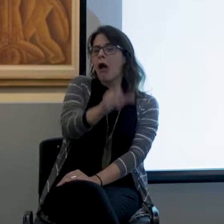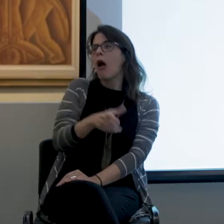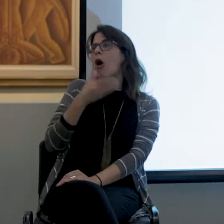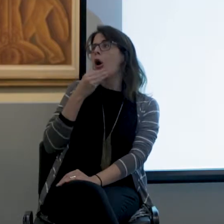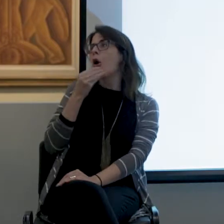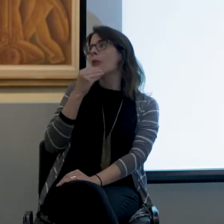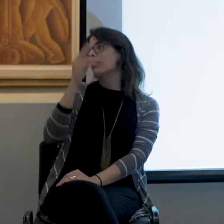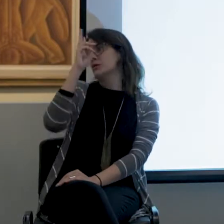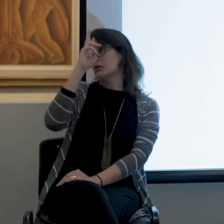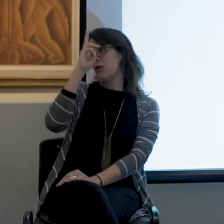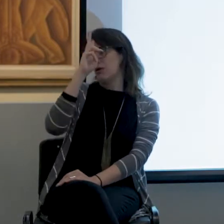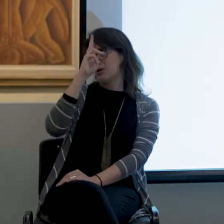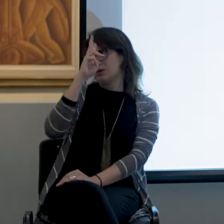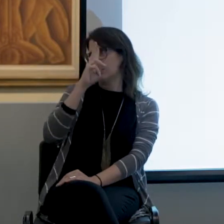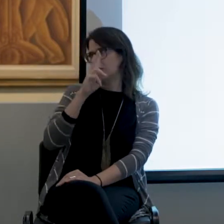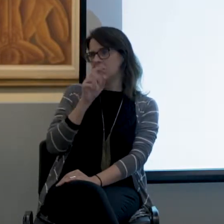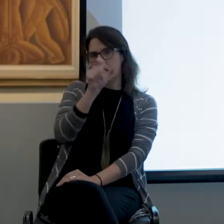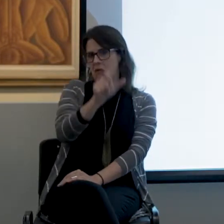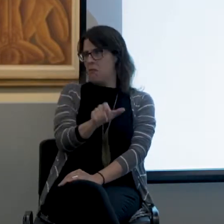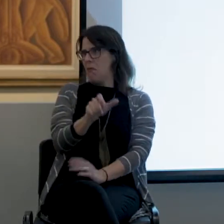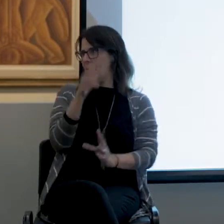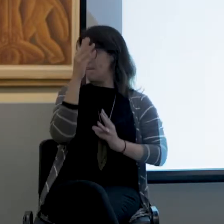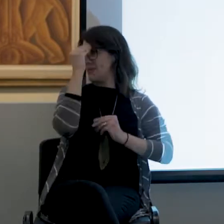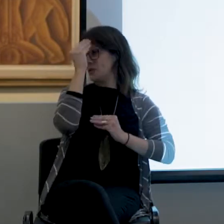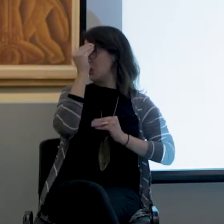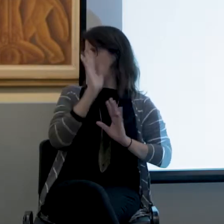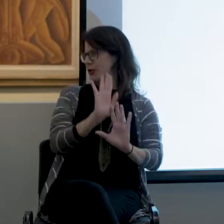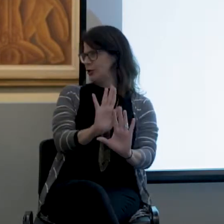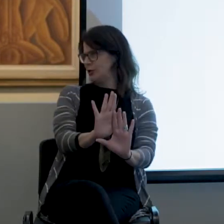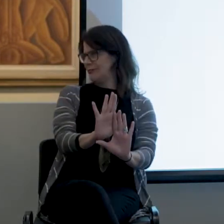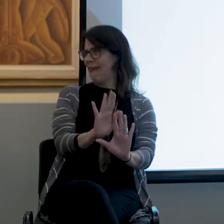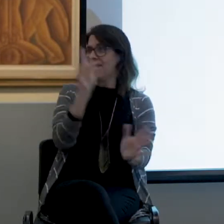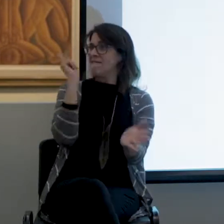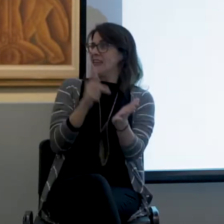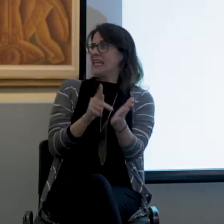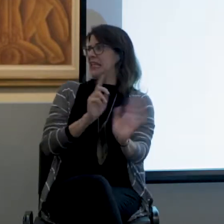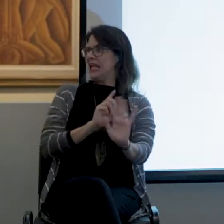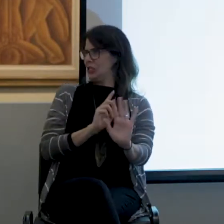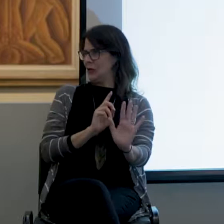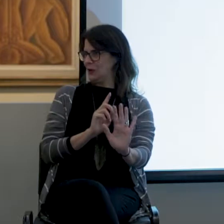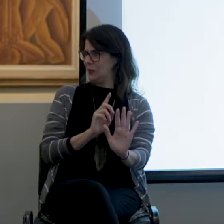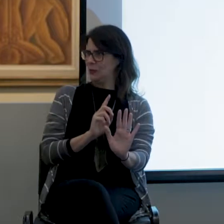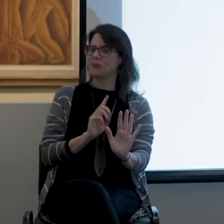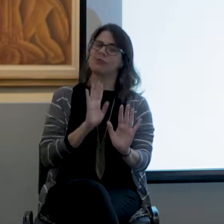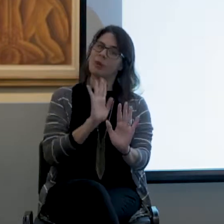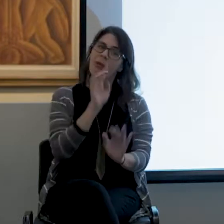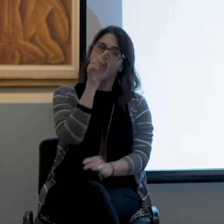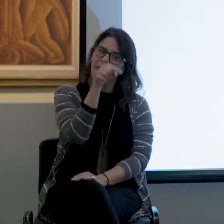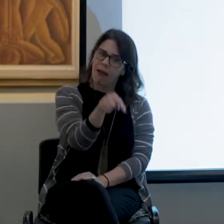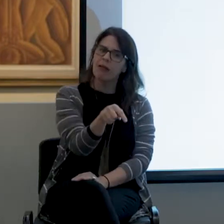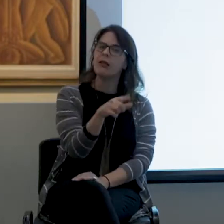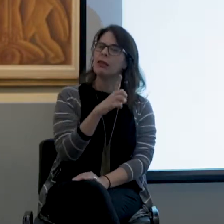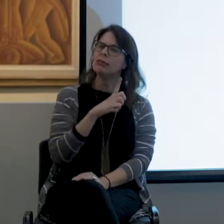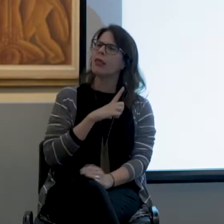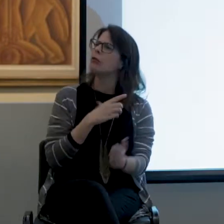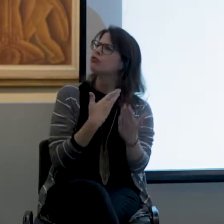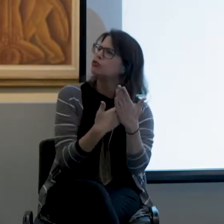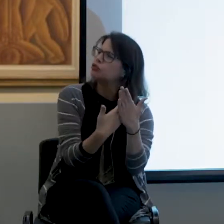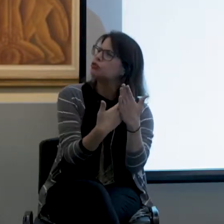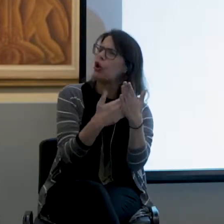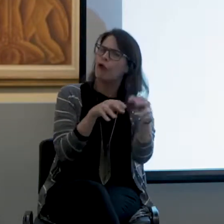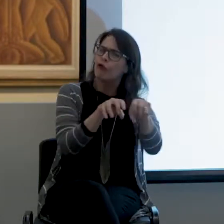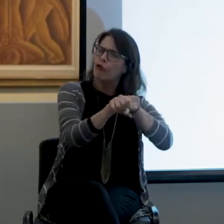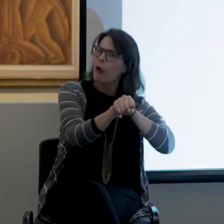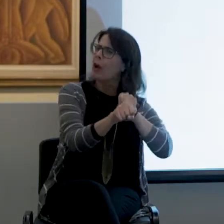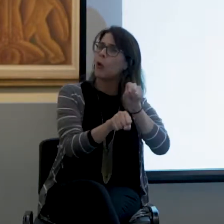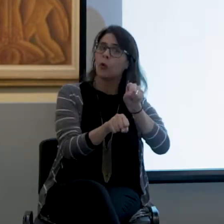personagem hipotético, um garoto, que é formado, sua formação, sua educação é feita para que ele